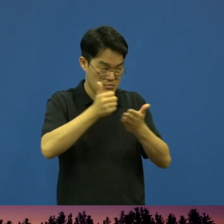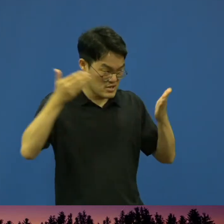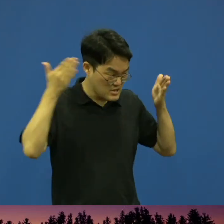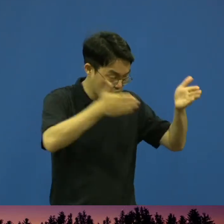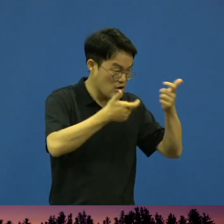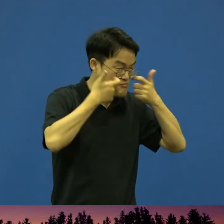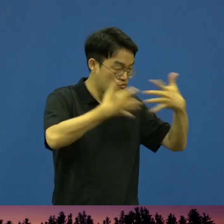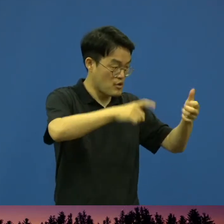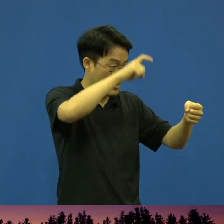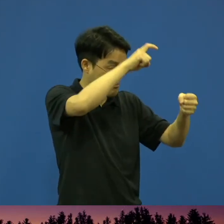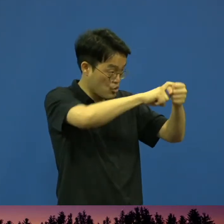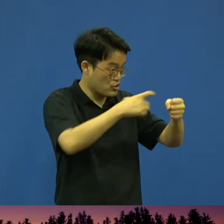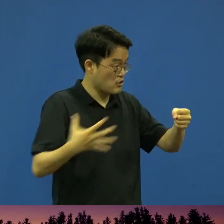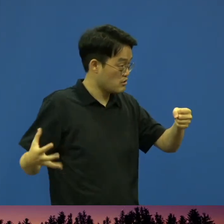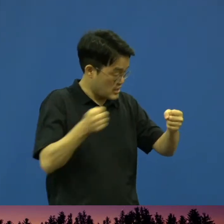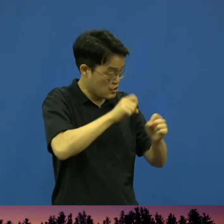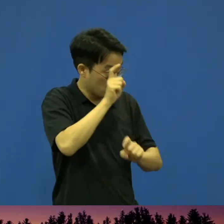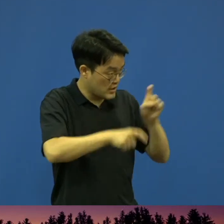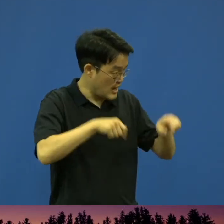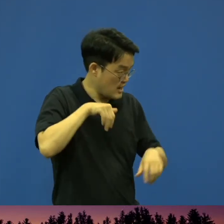믿습니다.